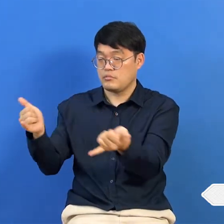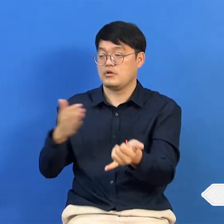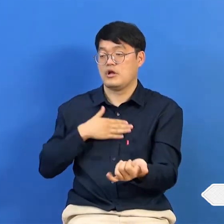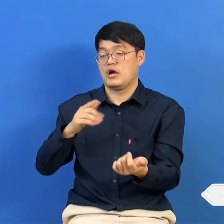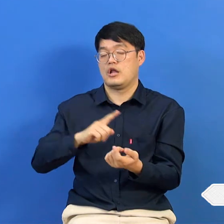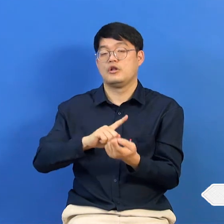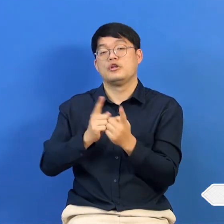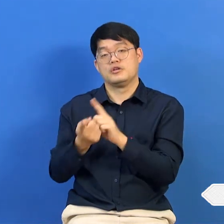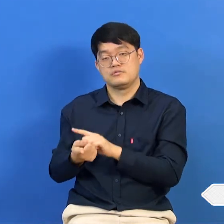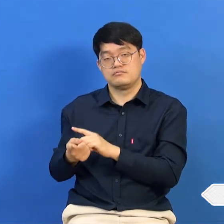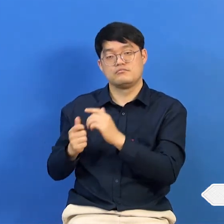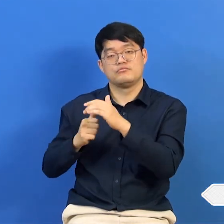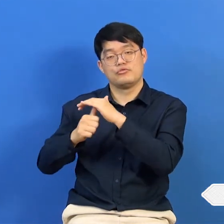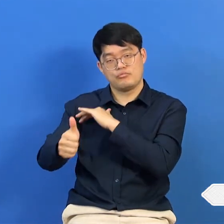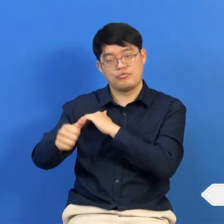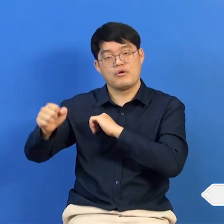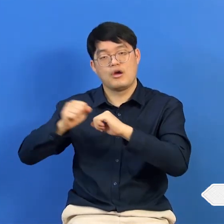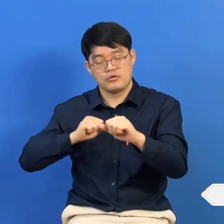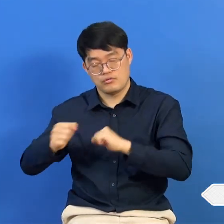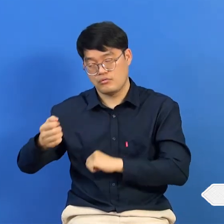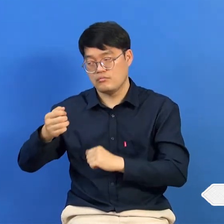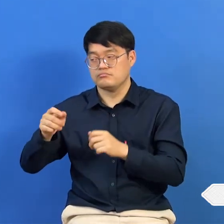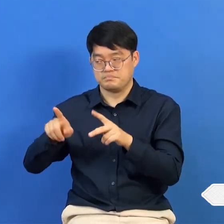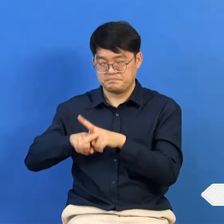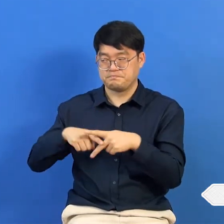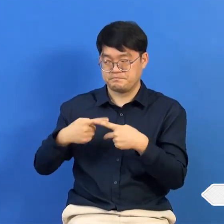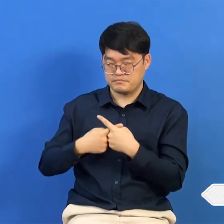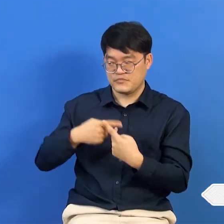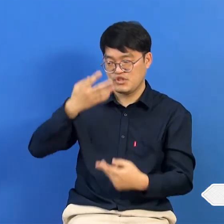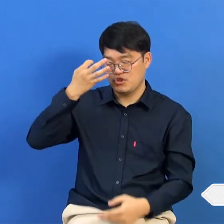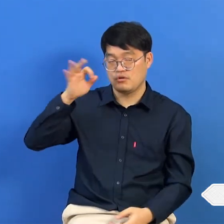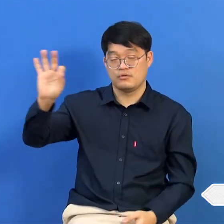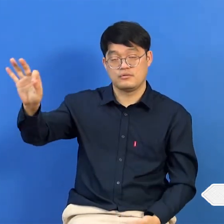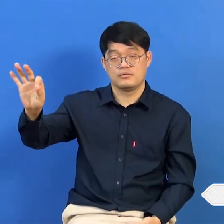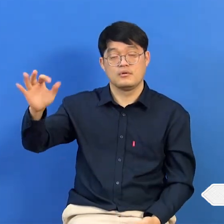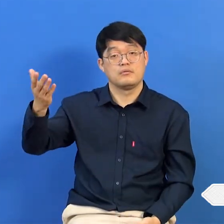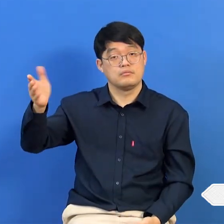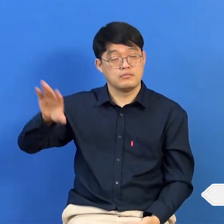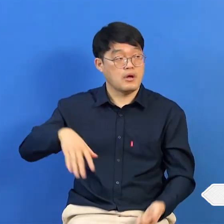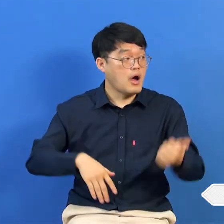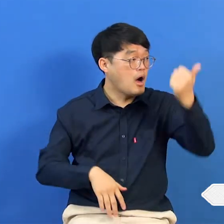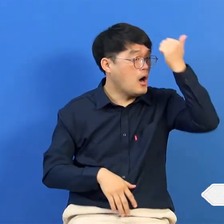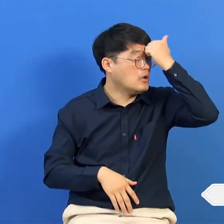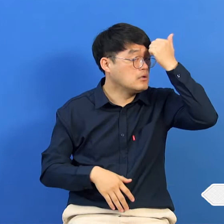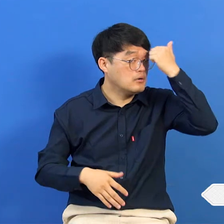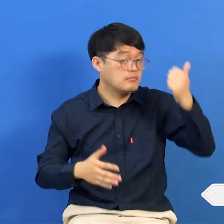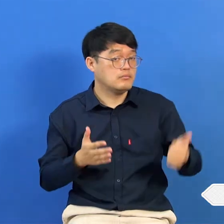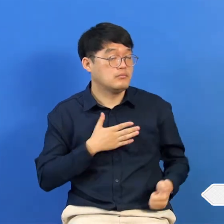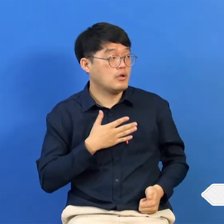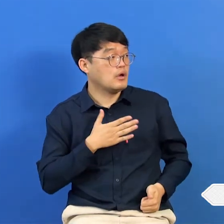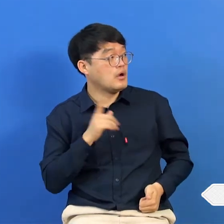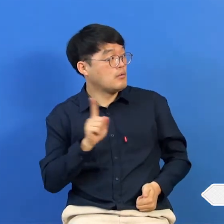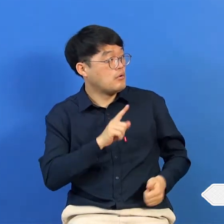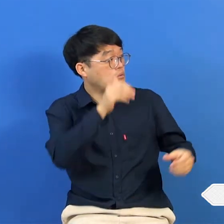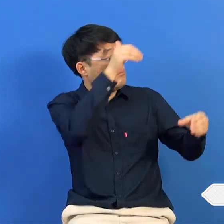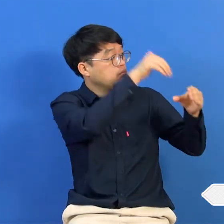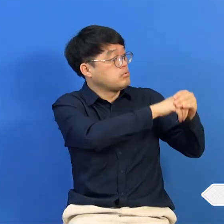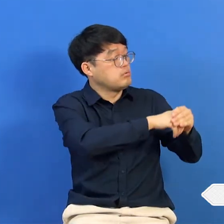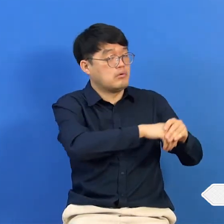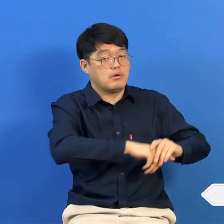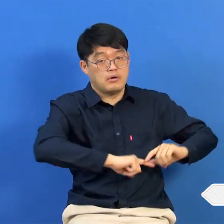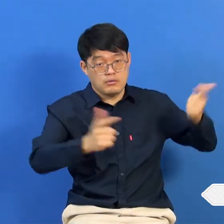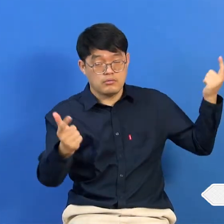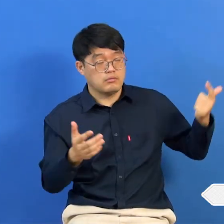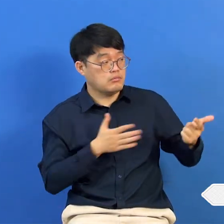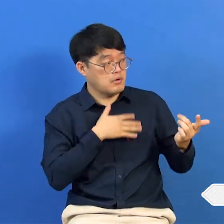나를 대신해서 행동을 하는 거 이해를 할 수가 있습니다. 그러나 아담은 내가 한 표 찍어서 세운 것도 아니고